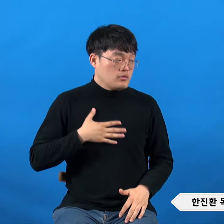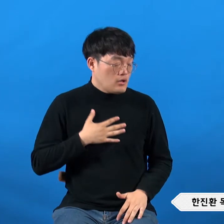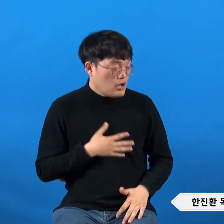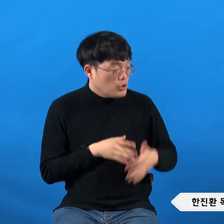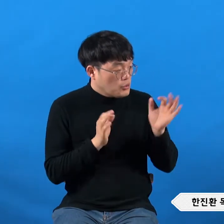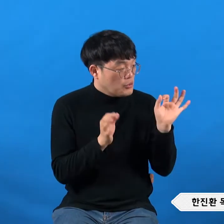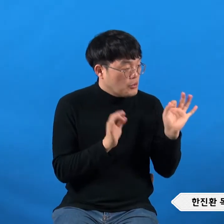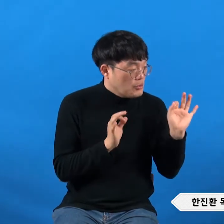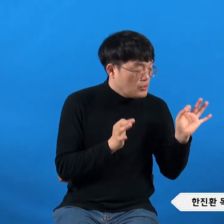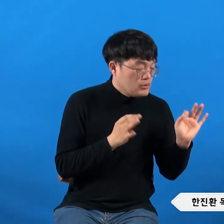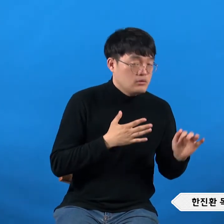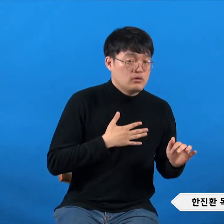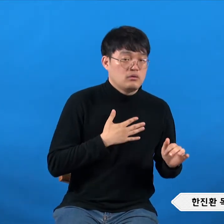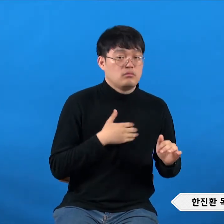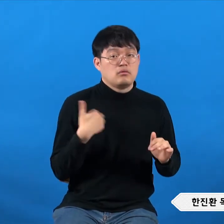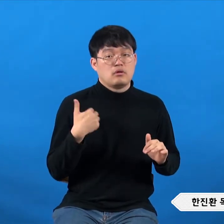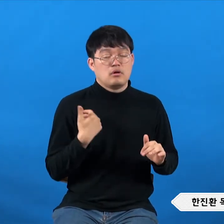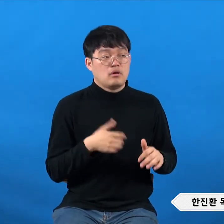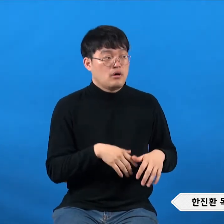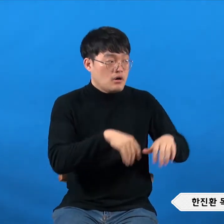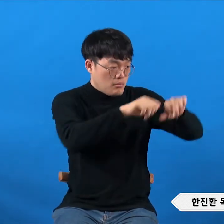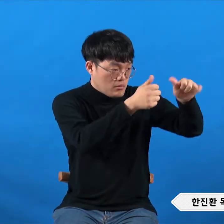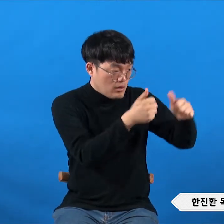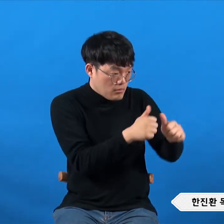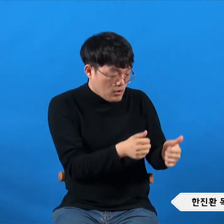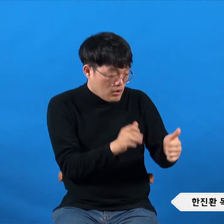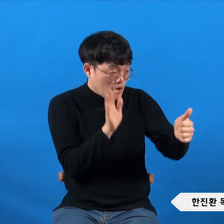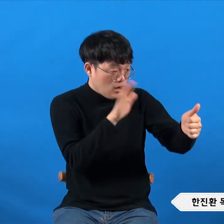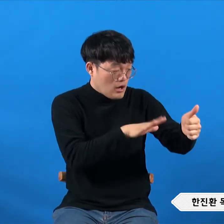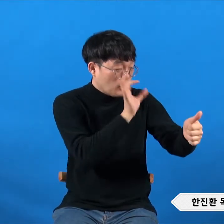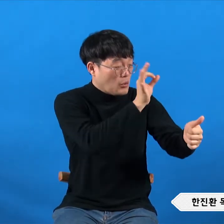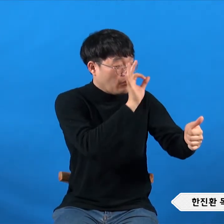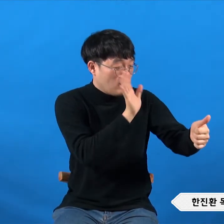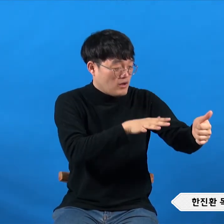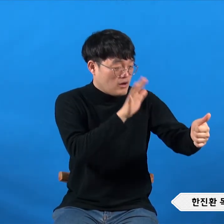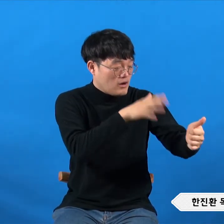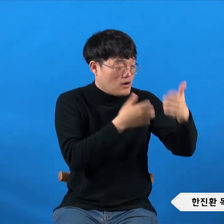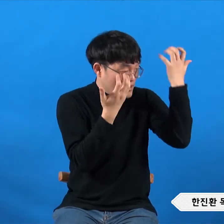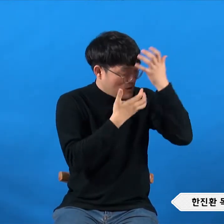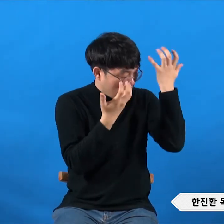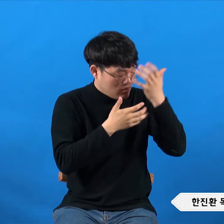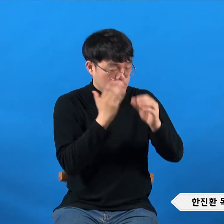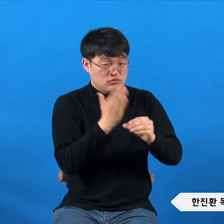우리 가슴으로는 나도 모르게 이 만몬을 섬기고 있는 것입니다.